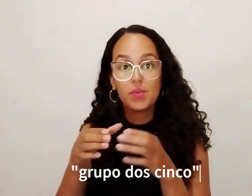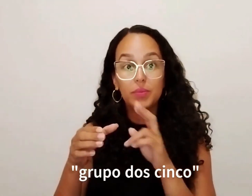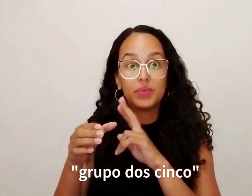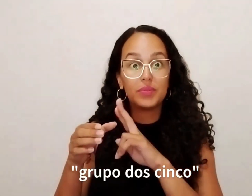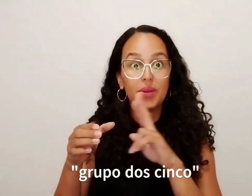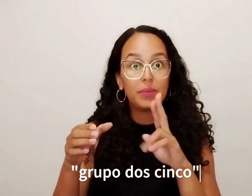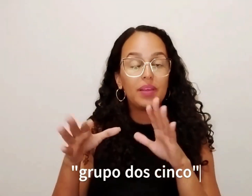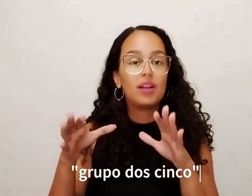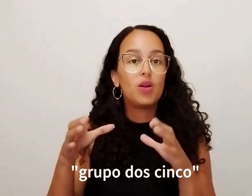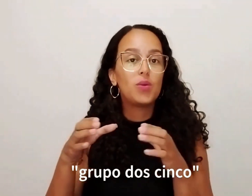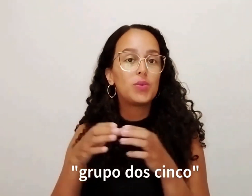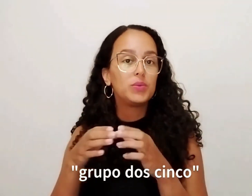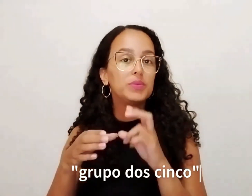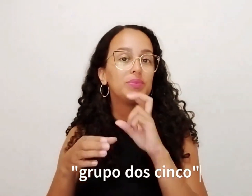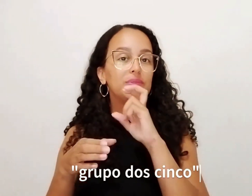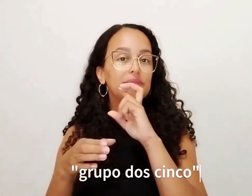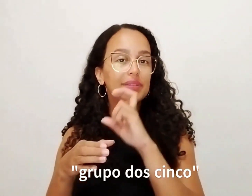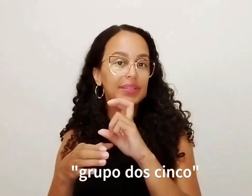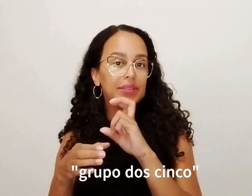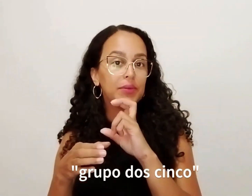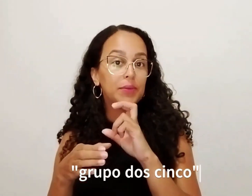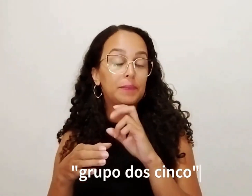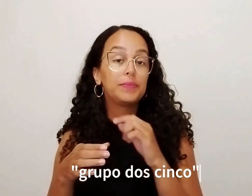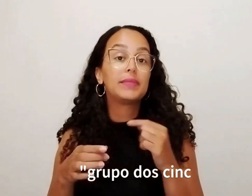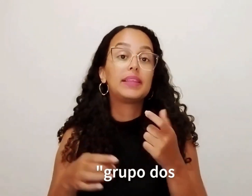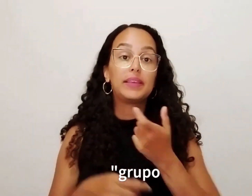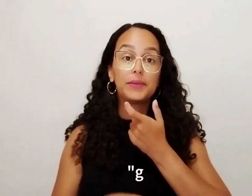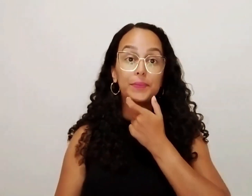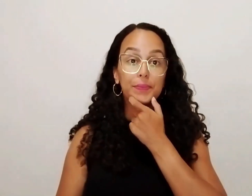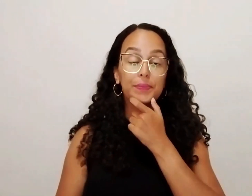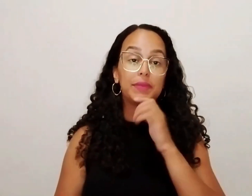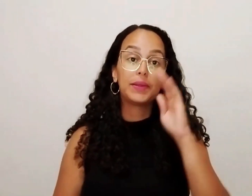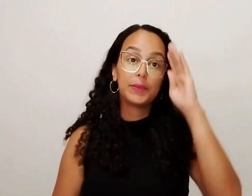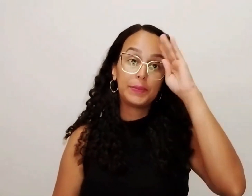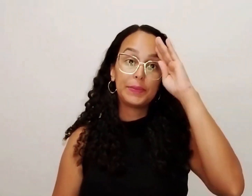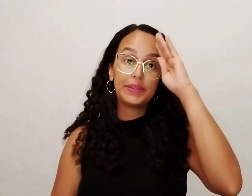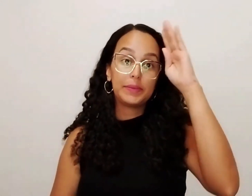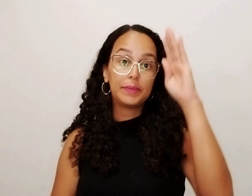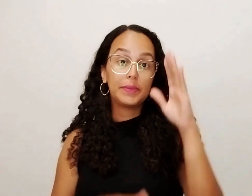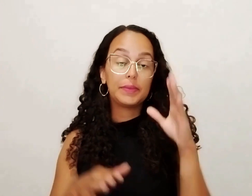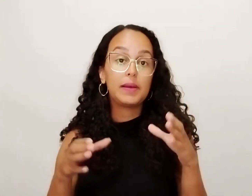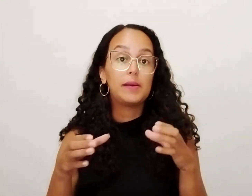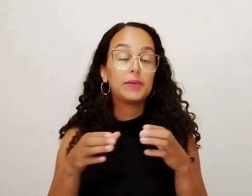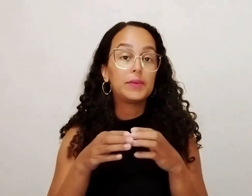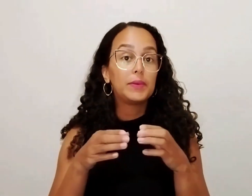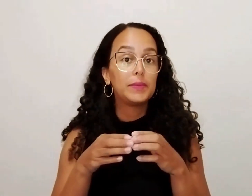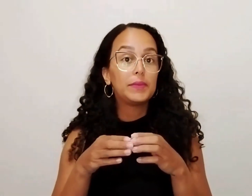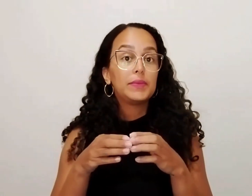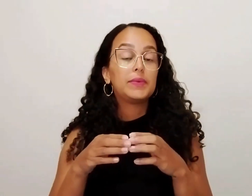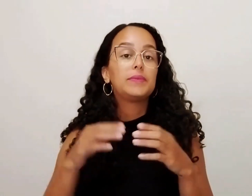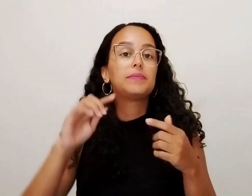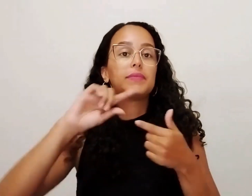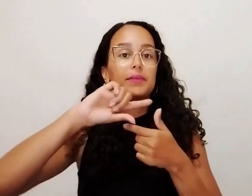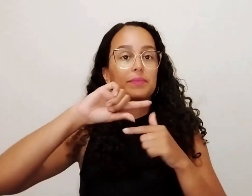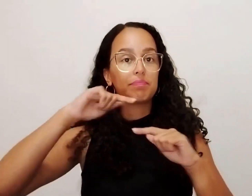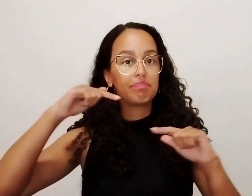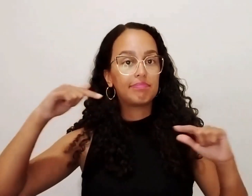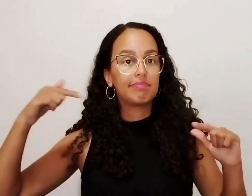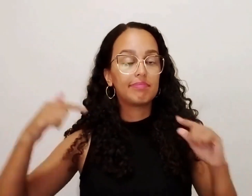O ano-chave para Mário de Andrade e para a cultura brasileira foi 1922.